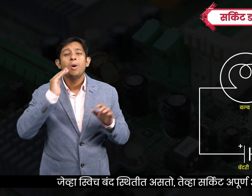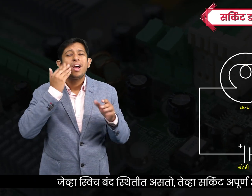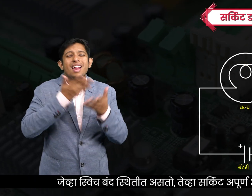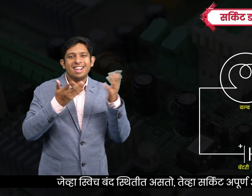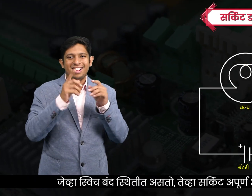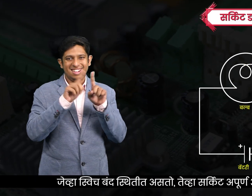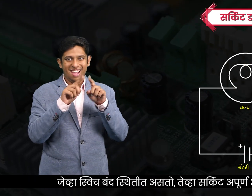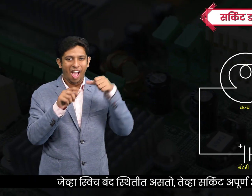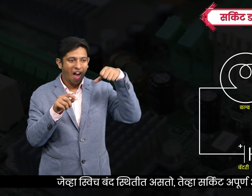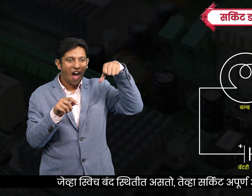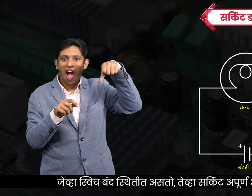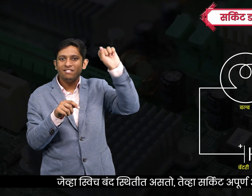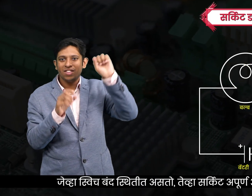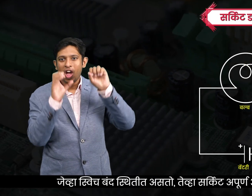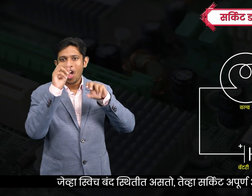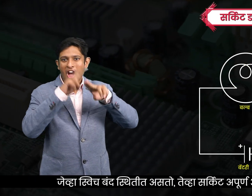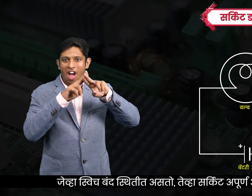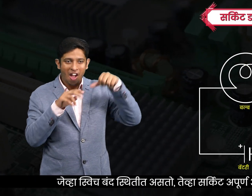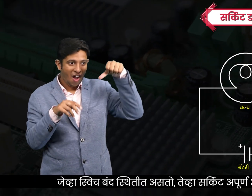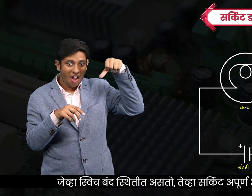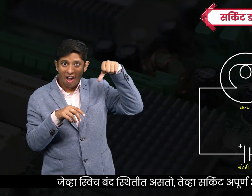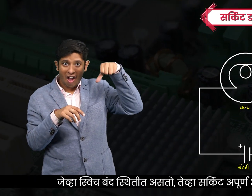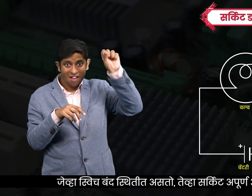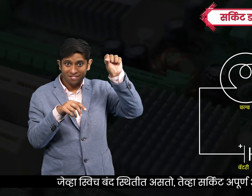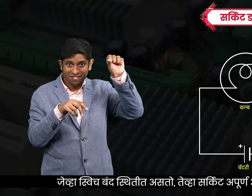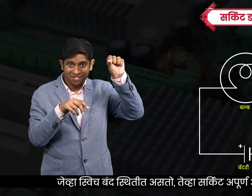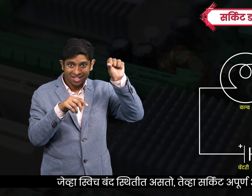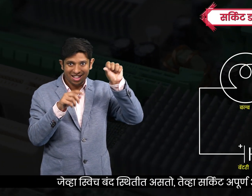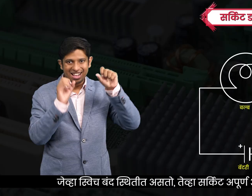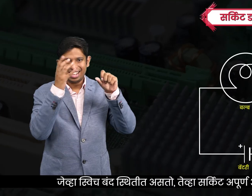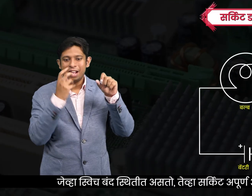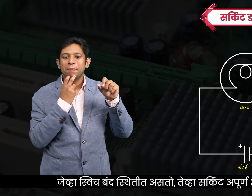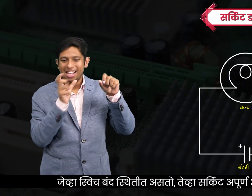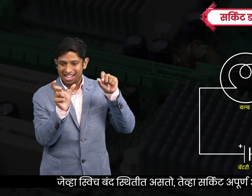जेव्हा स्विच बंद स्थितीत असतो तेव्हा सर्किट अपूर्ण असतो.